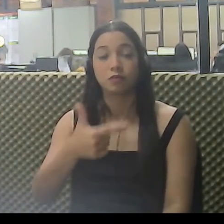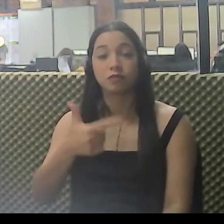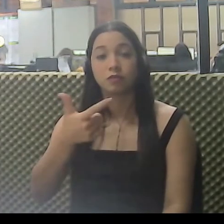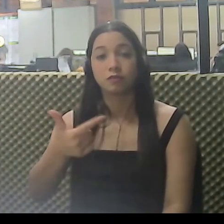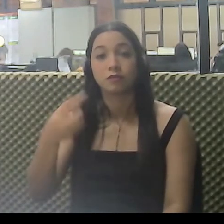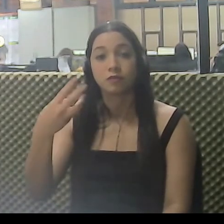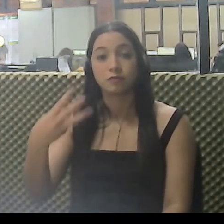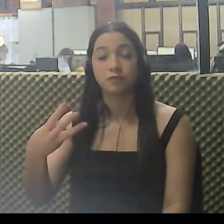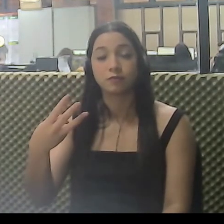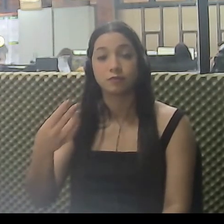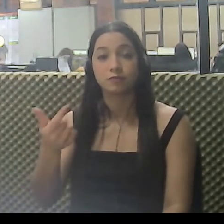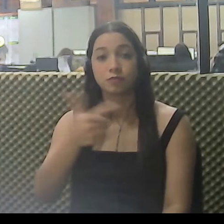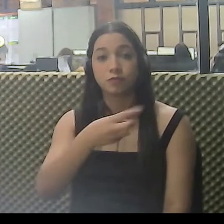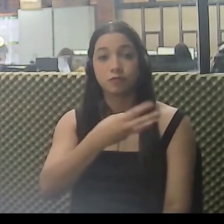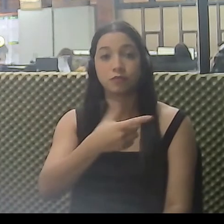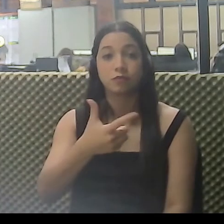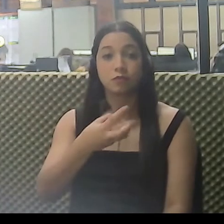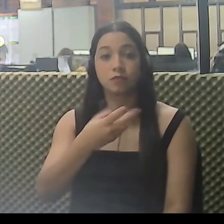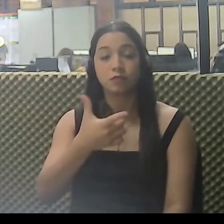3232-7223